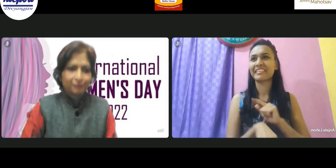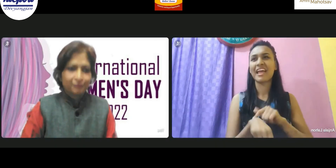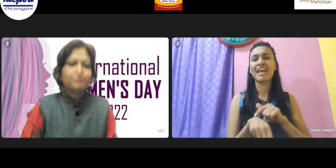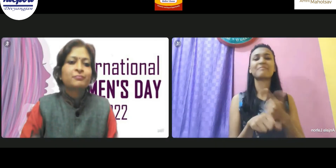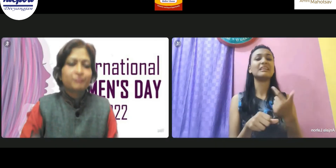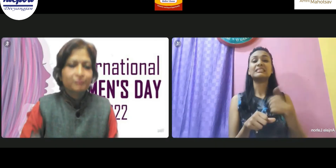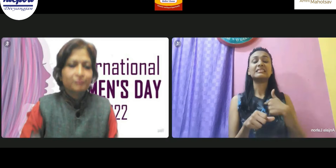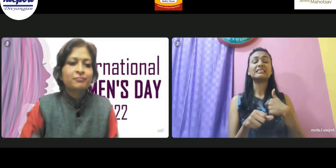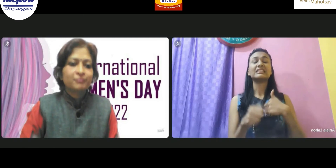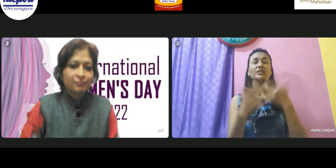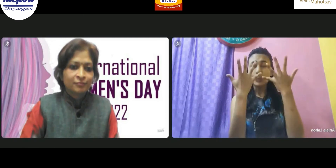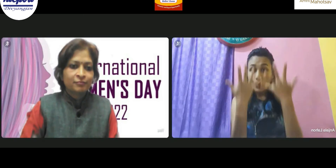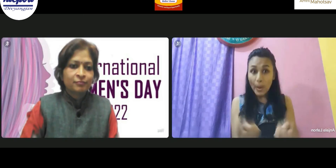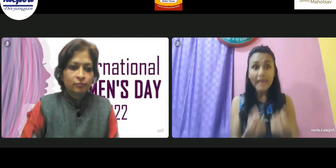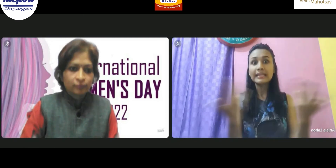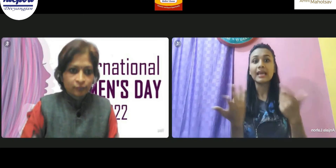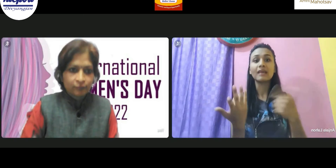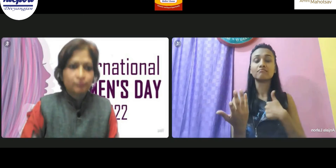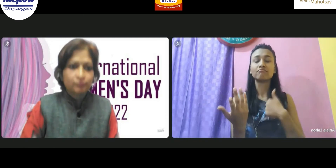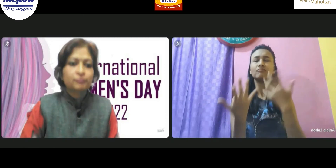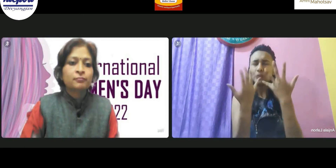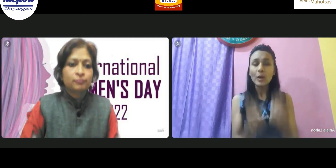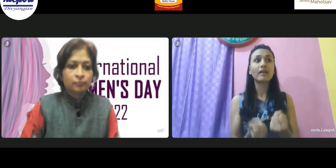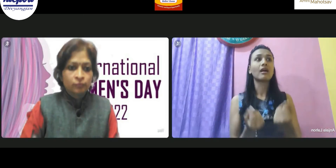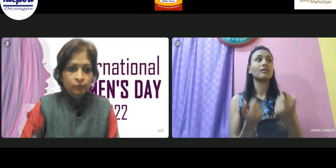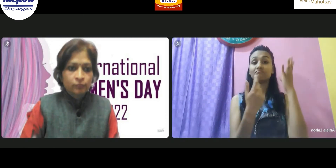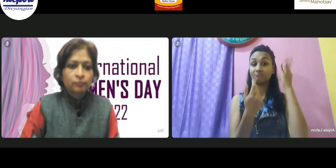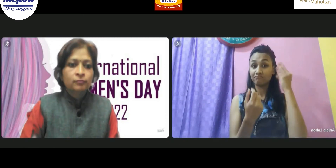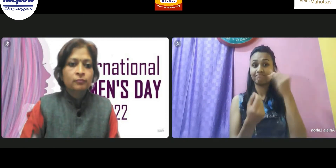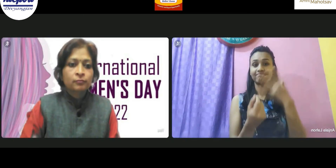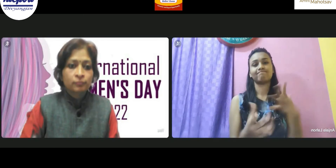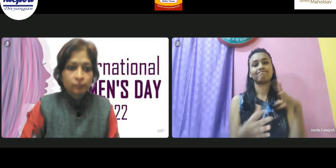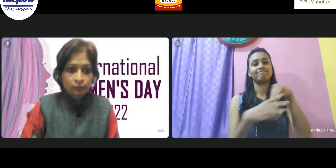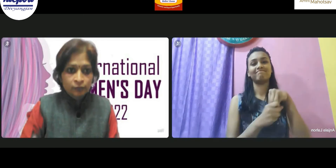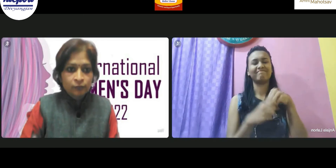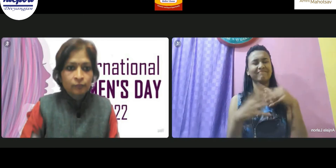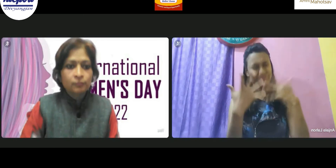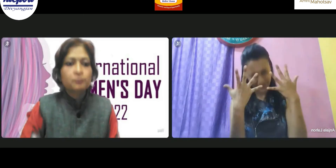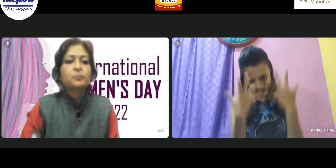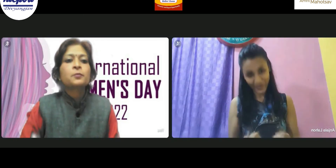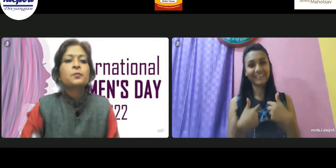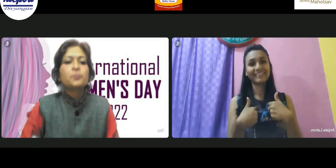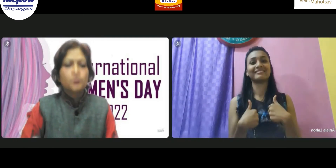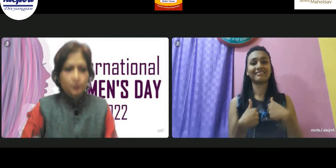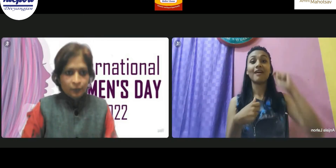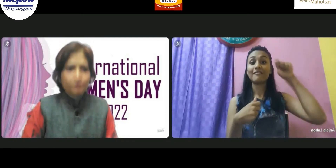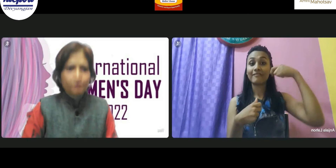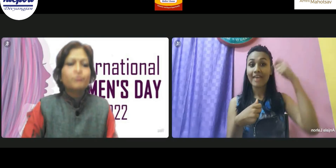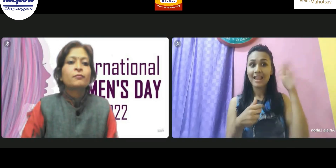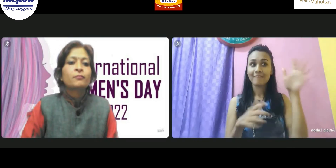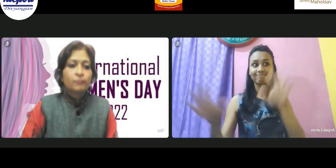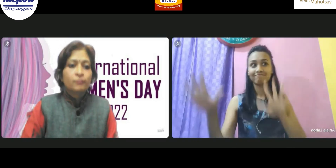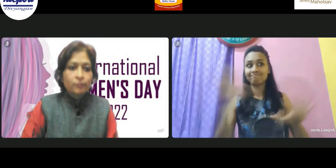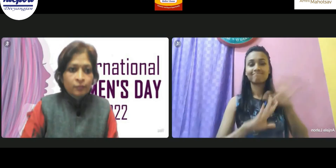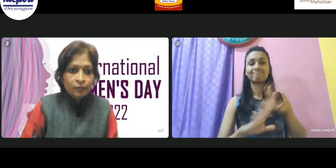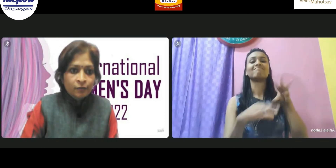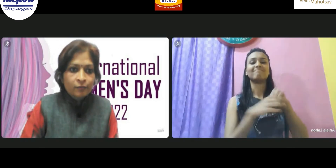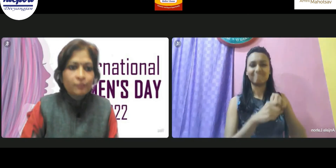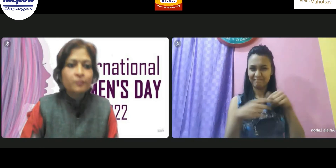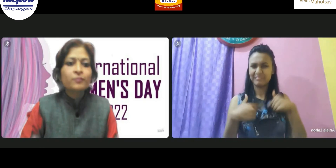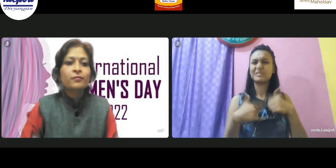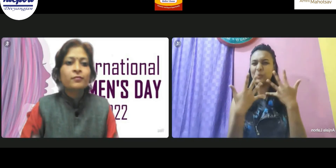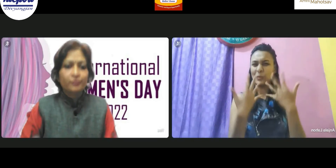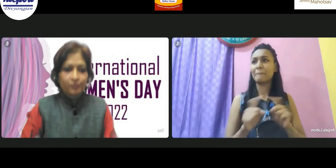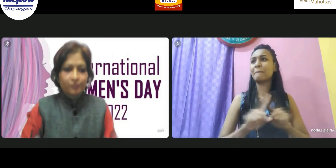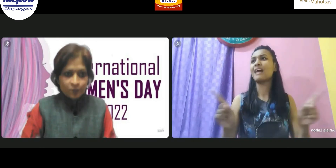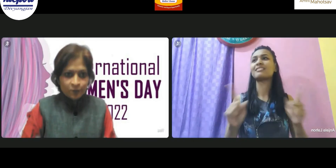के कॉम्पिटिशन्स तो हो नहीं रहे हैं। लेकिन मैं चाहती हूँ, हाँ मैं चाहती हूँ कि मैं हेयरिंग लोगों के साथ इस तरह